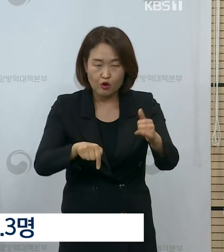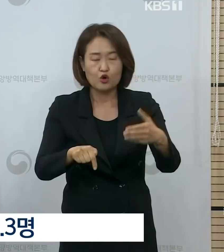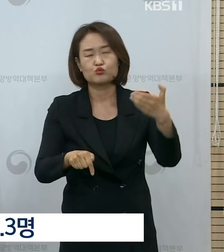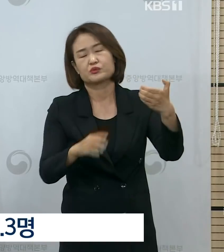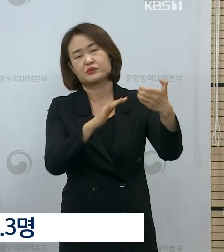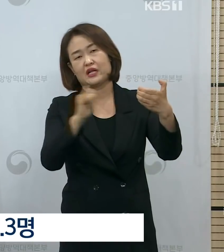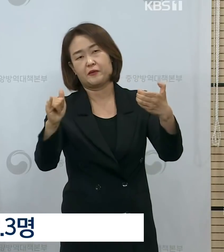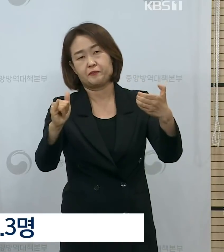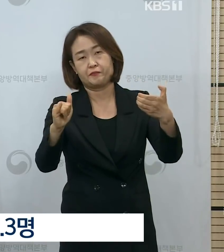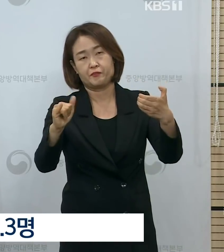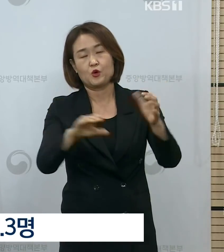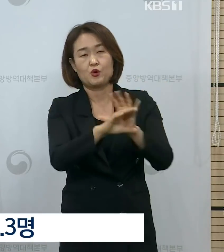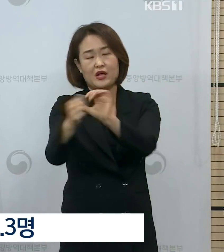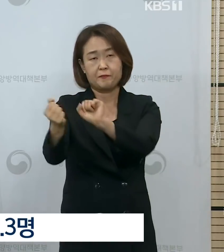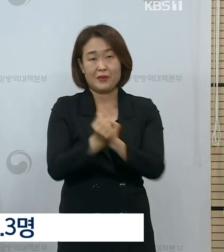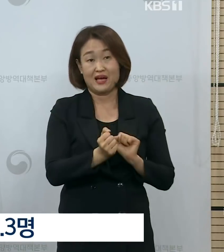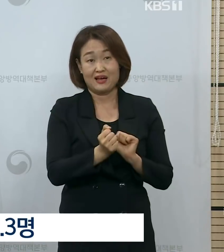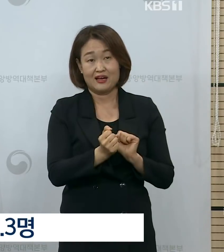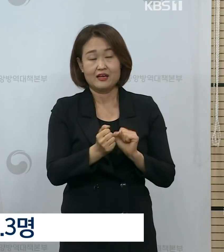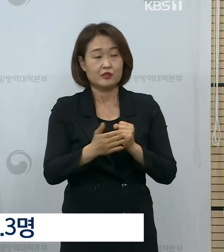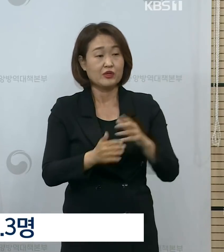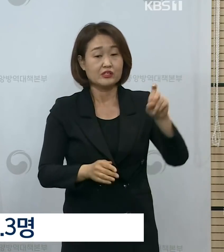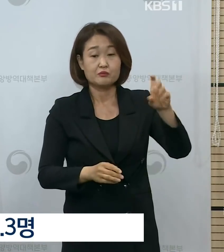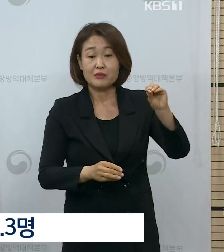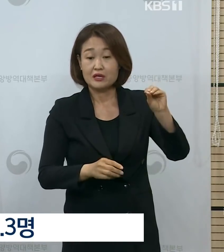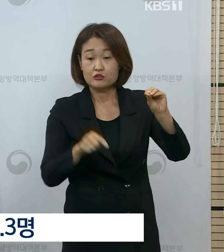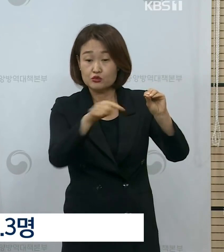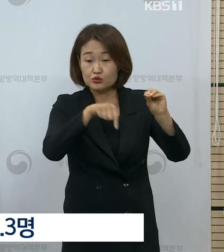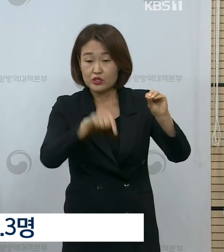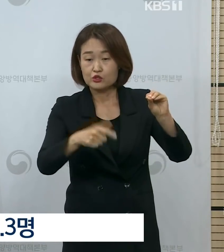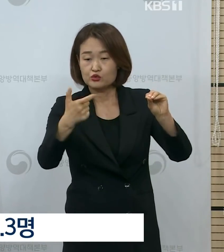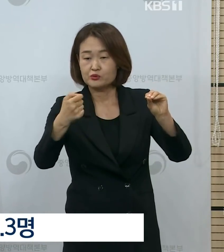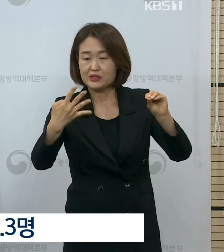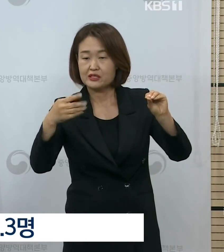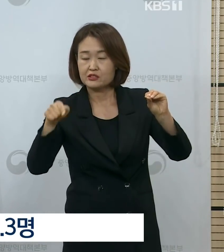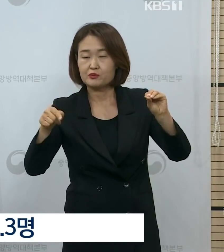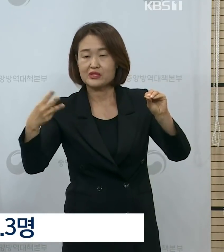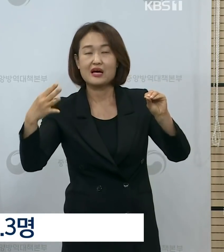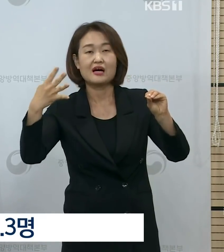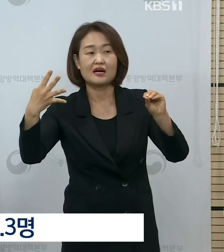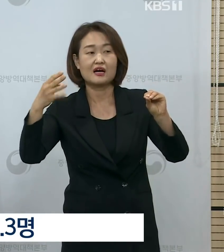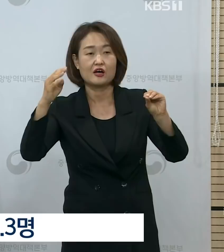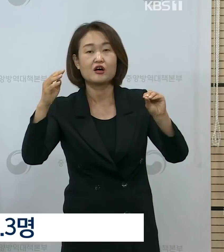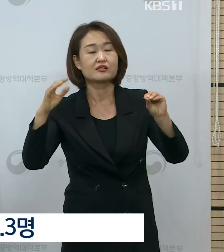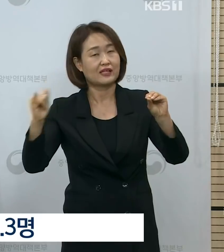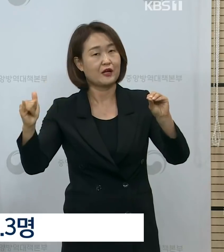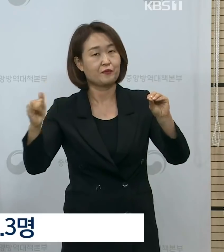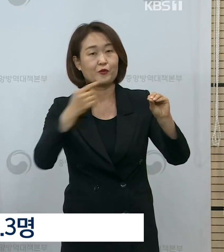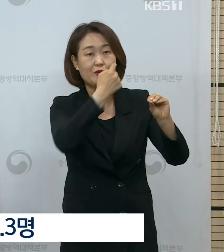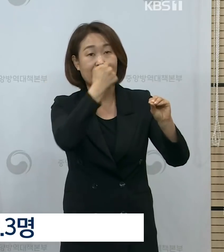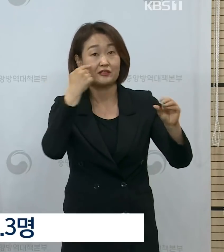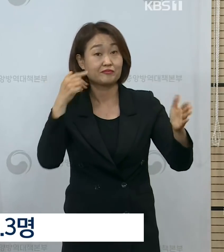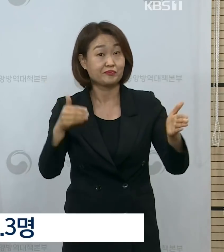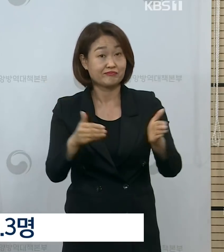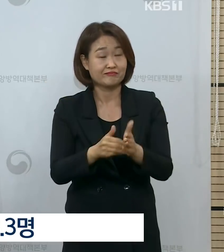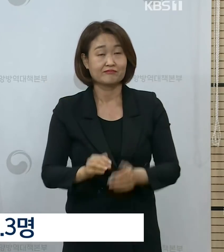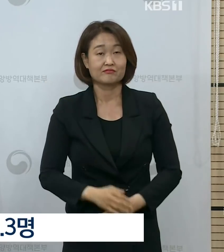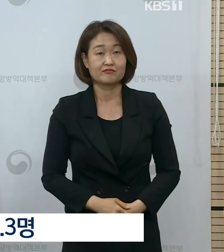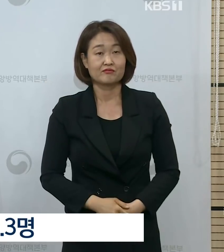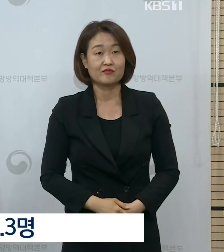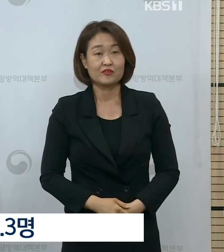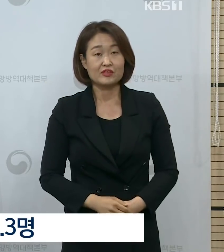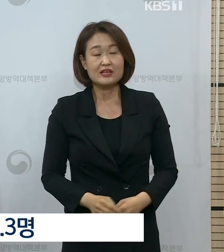확진자가 발생하여 10만 명당 발생률이 64.4명으로 확인이 되었습니다. 1분기